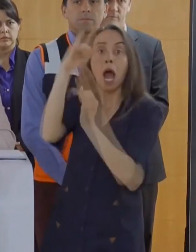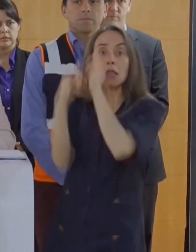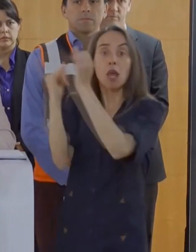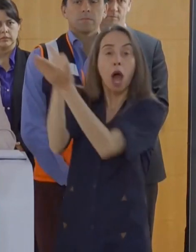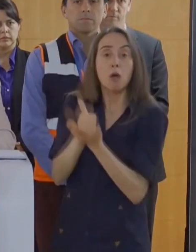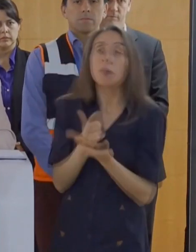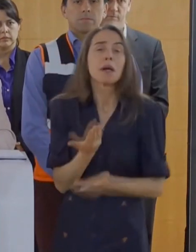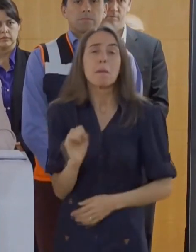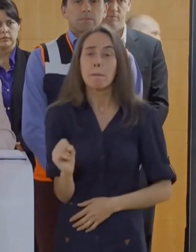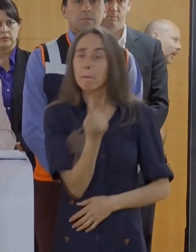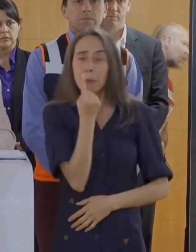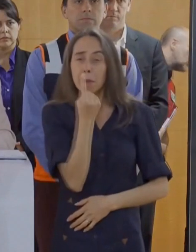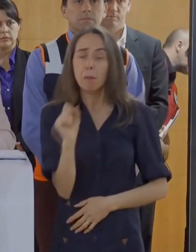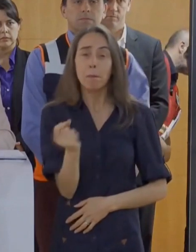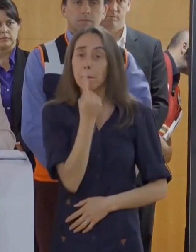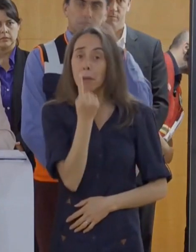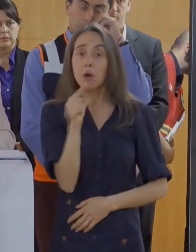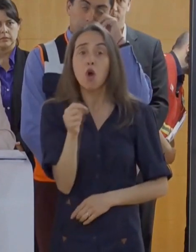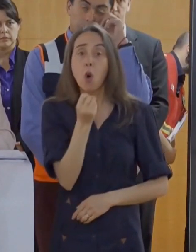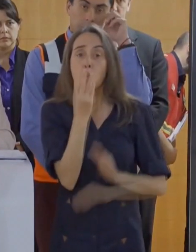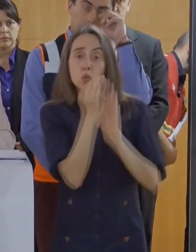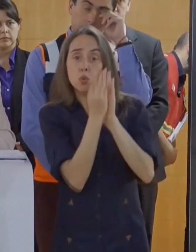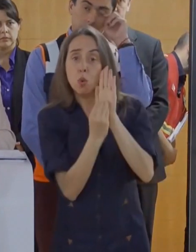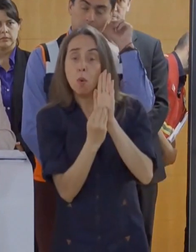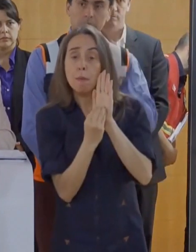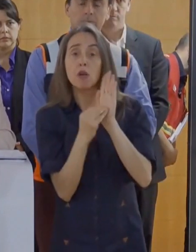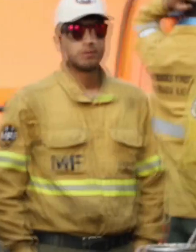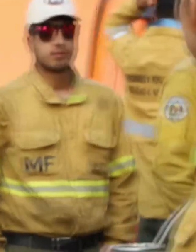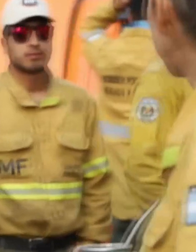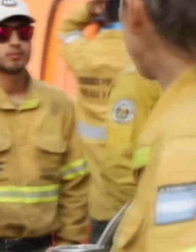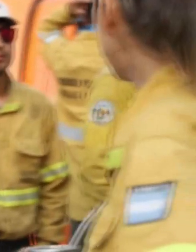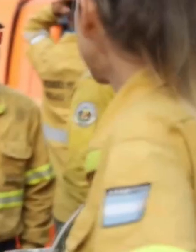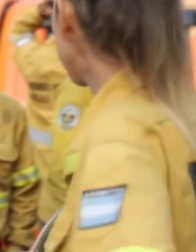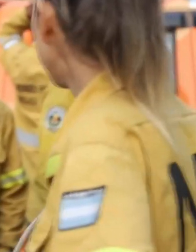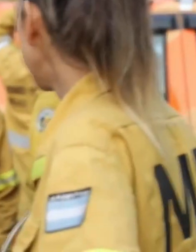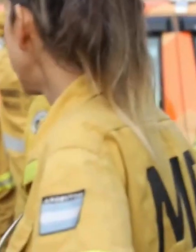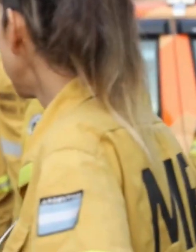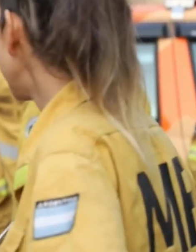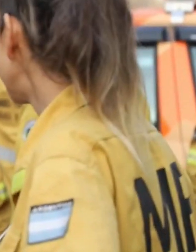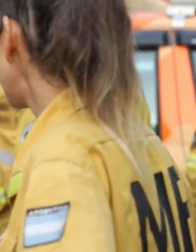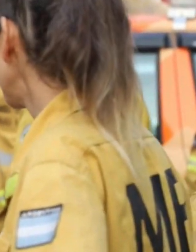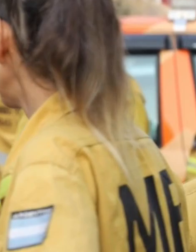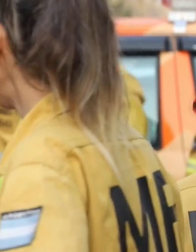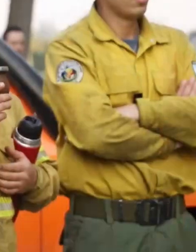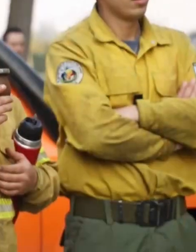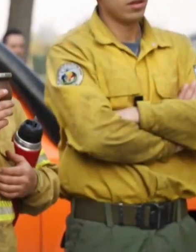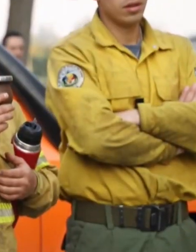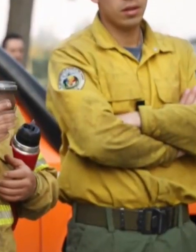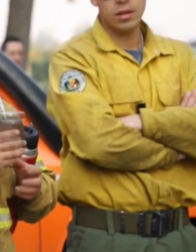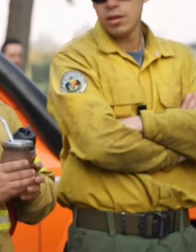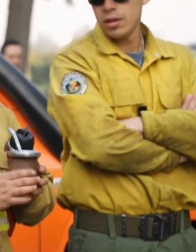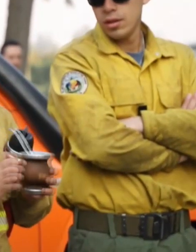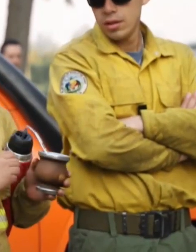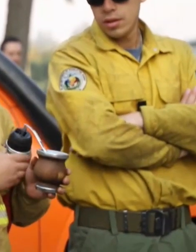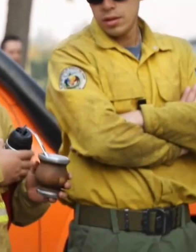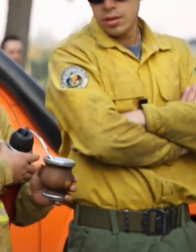primer lugar, primerísimo lugar, este número no aumente. Los fuegos afectan a varias regiones del centro y sur, pero